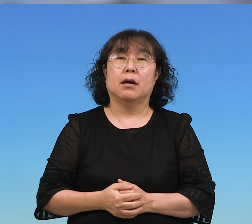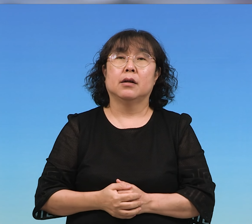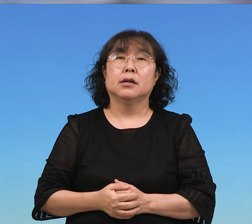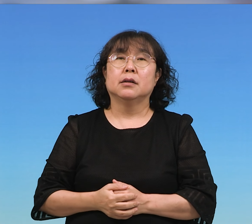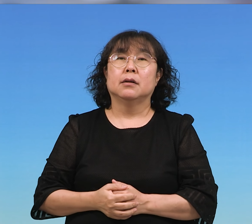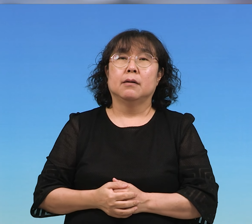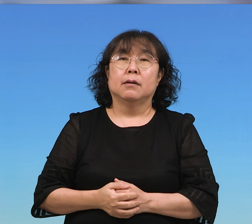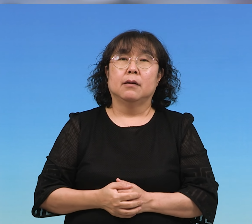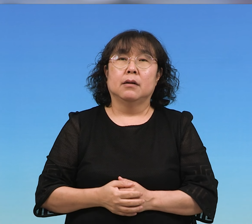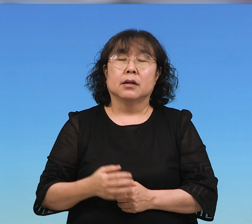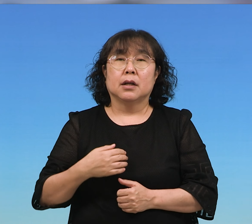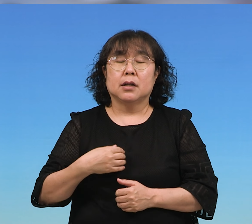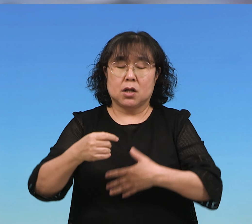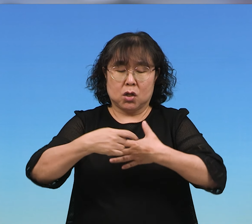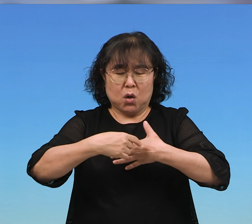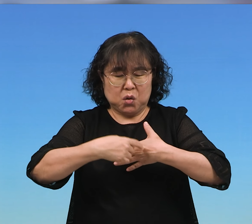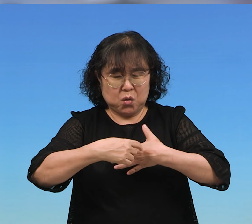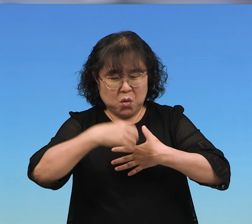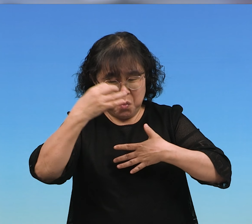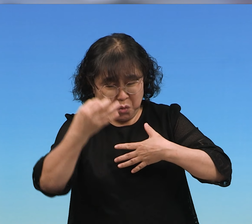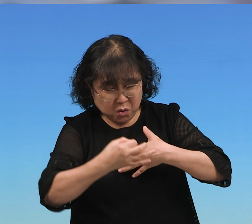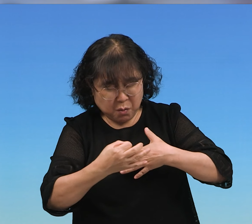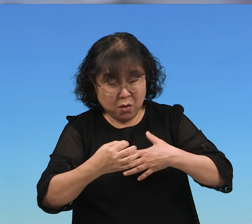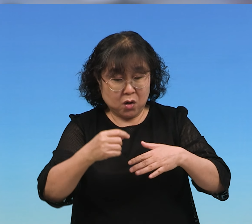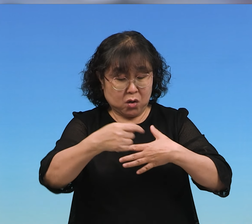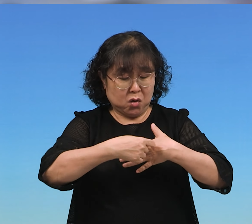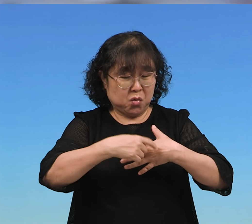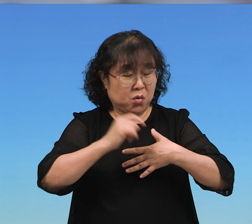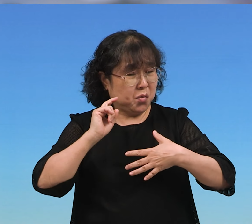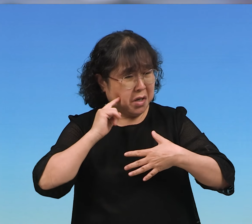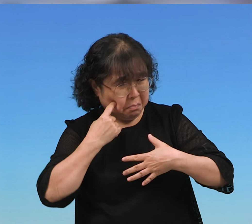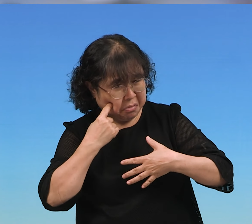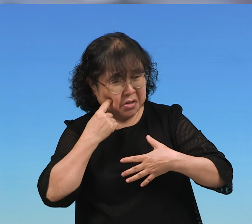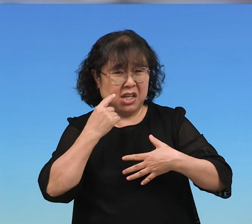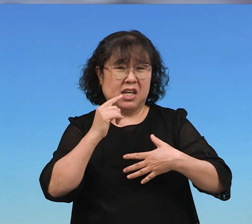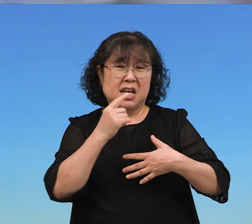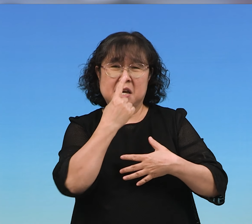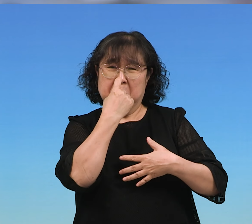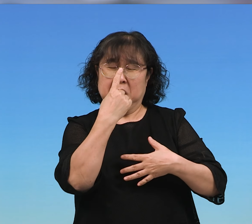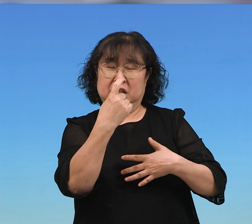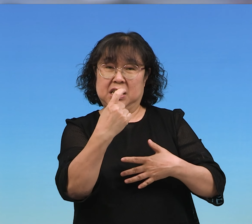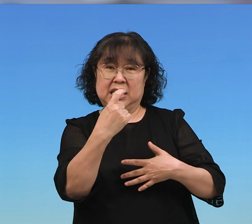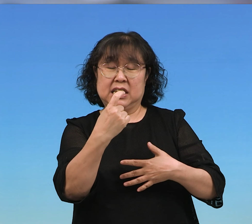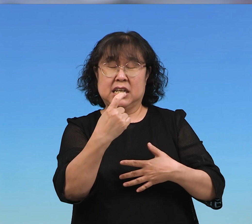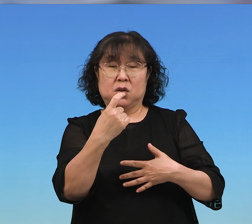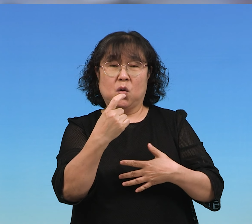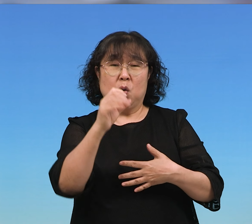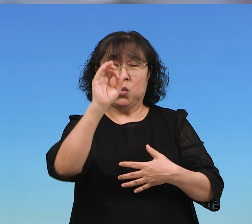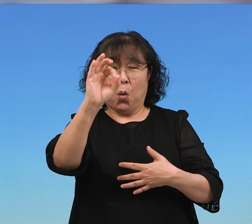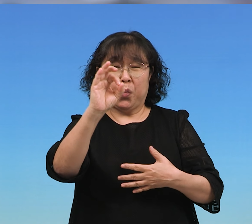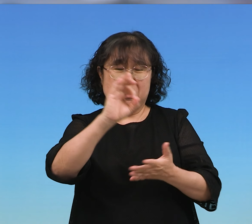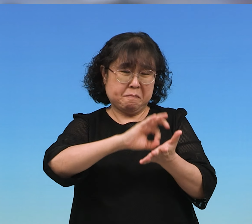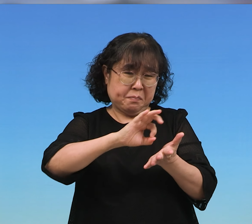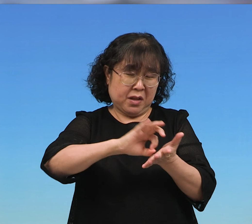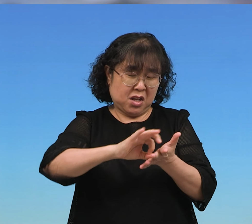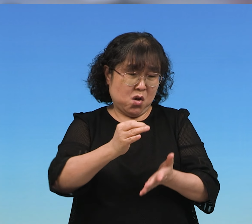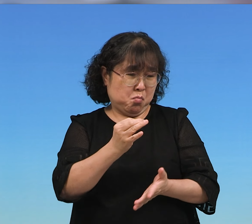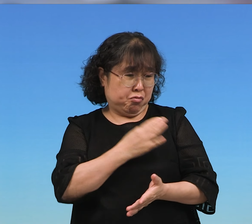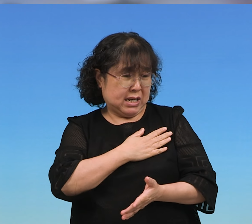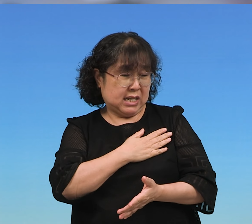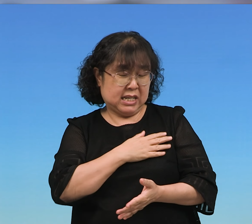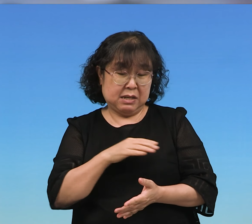때 만나가지고 그저 보이는 게 롯처럼 그저 눈에 보이는 거, 그래서 뭐 얼마나 예쁘나, 뭐 얼마나 잘생겼나, 그 돈